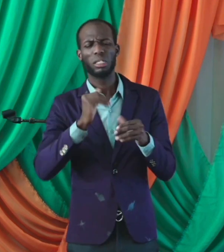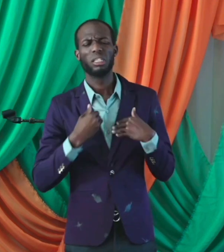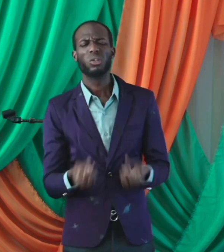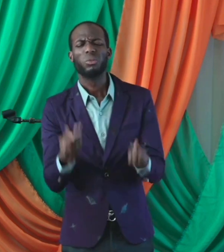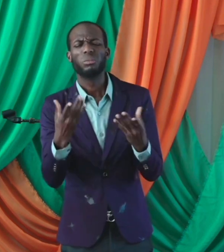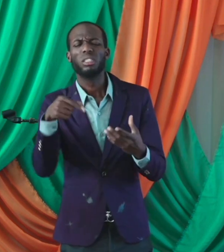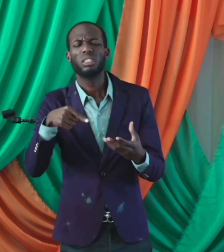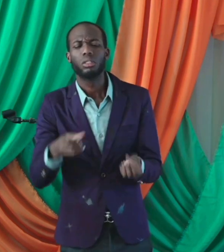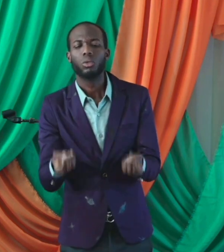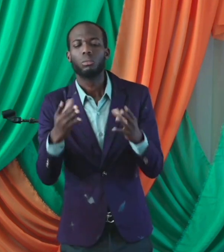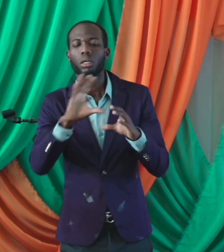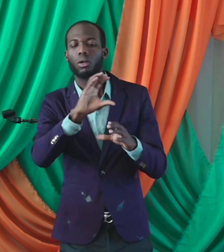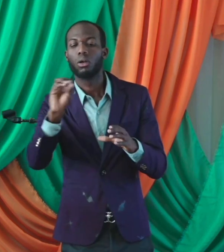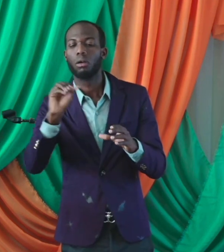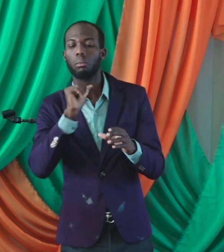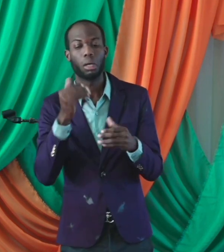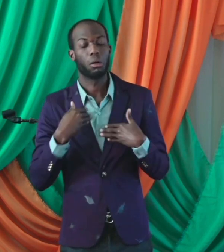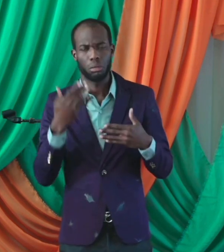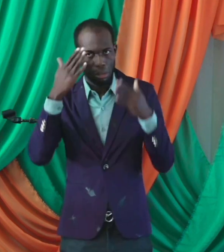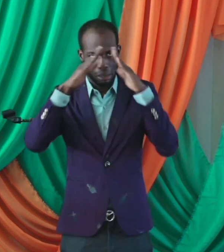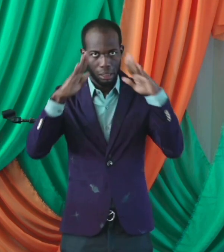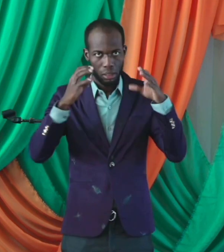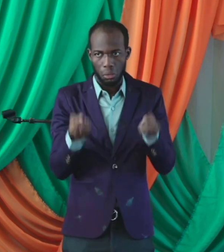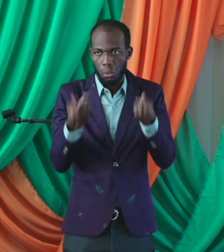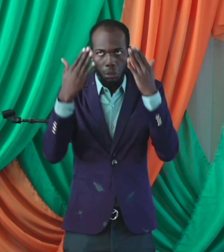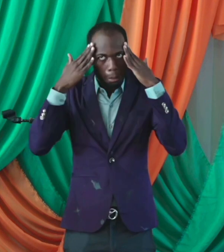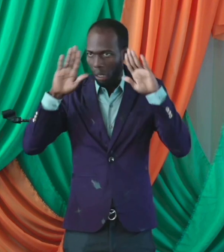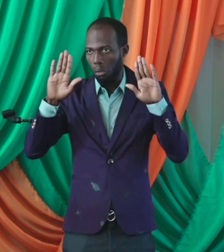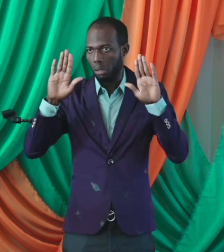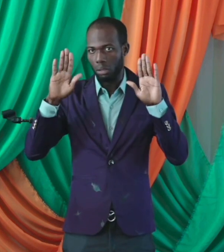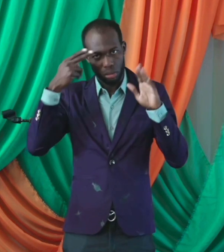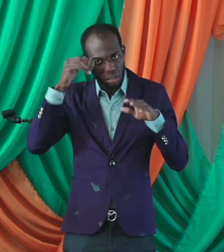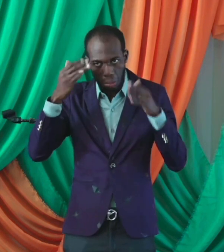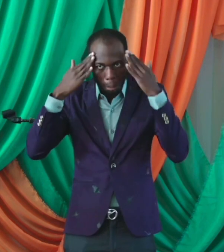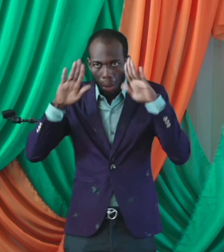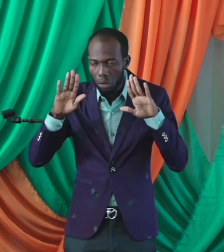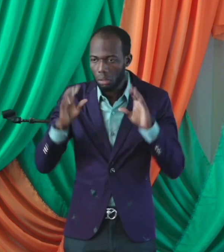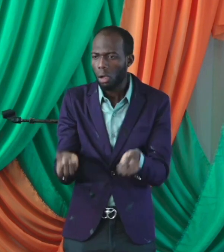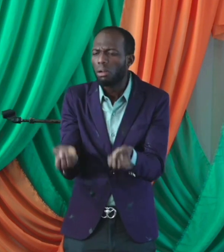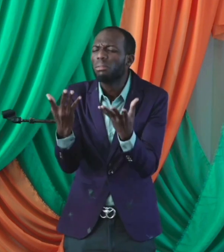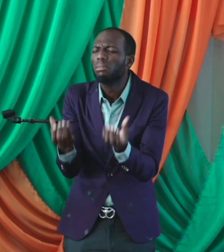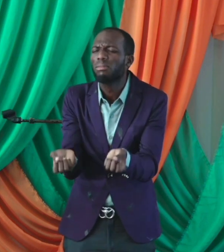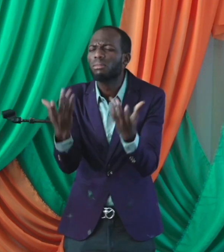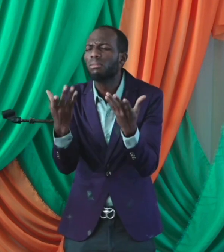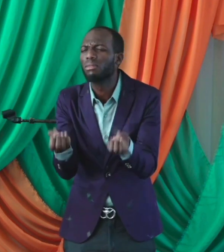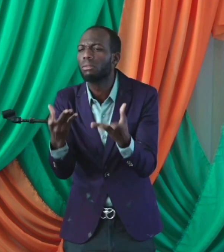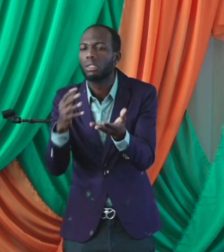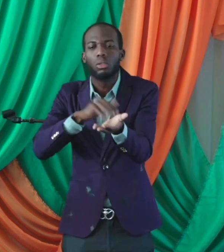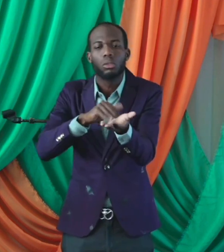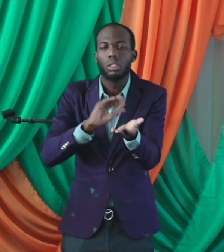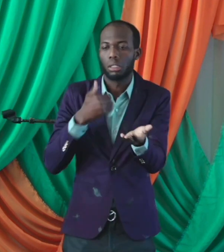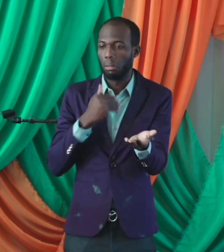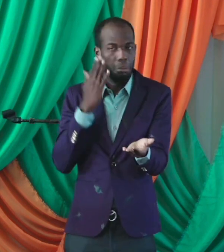pays? Nous ne parlons combien de cailles qui sont dans le pays. Nous parlons combien de docteurs